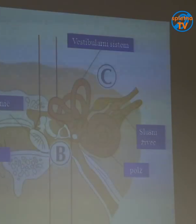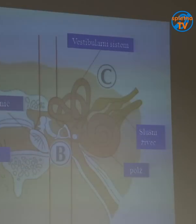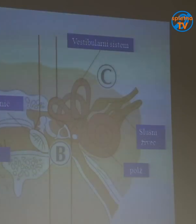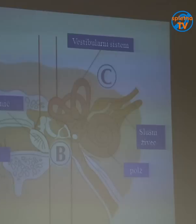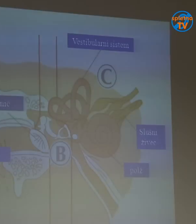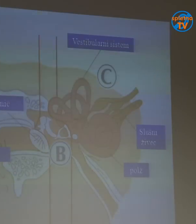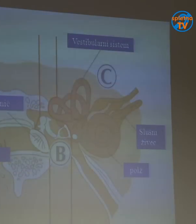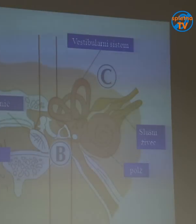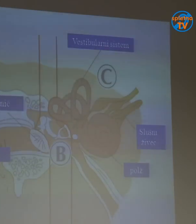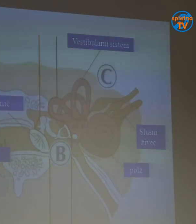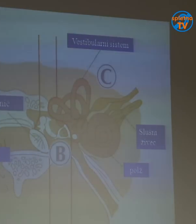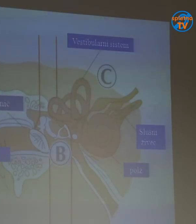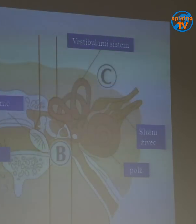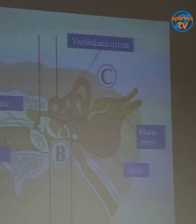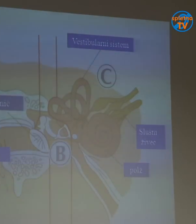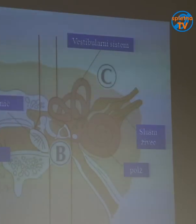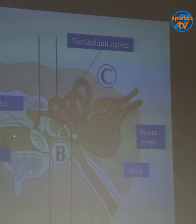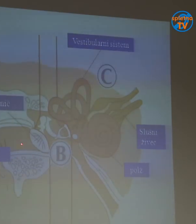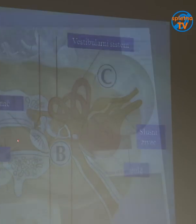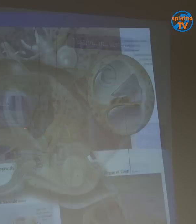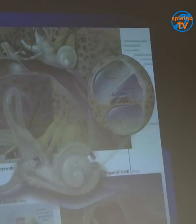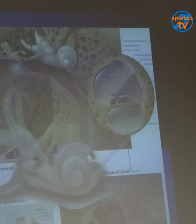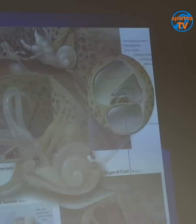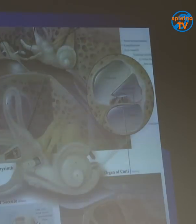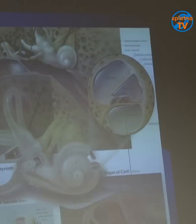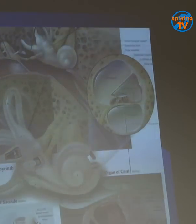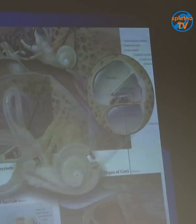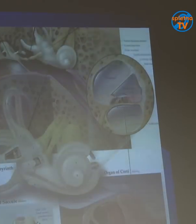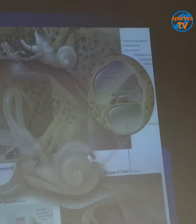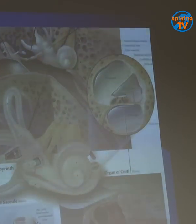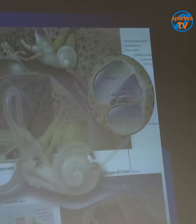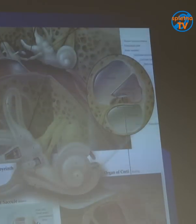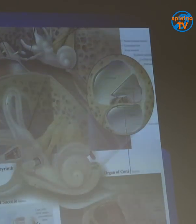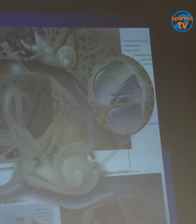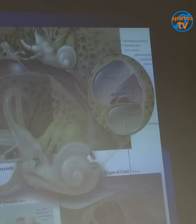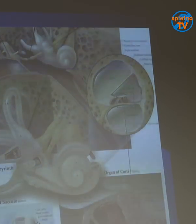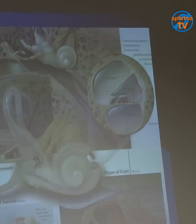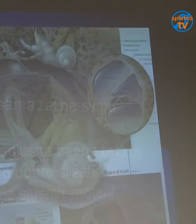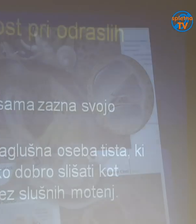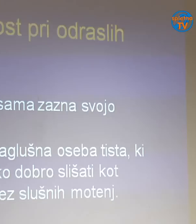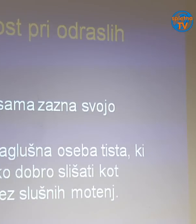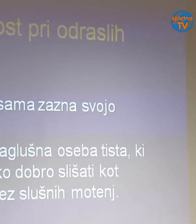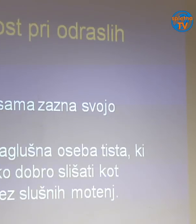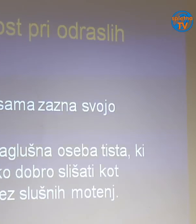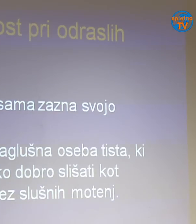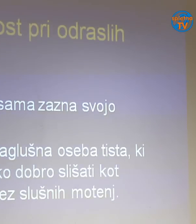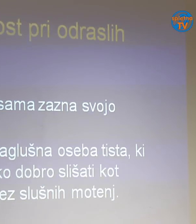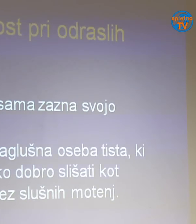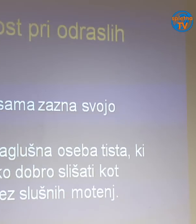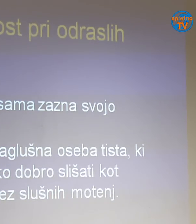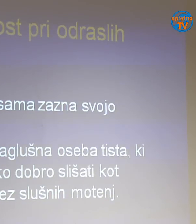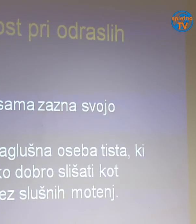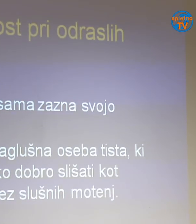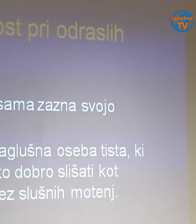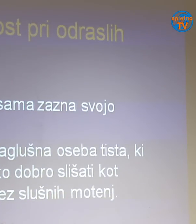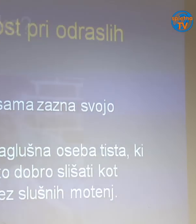Uho sestavljajo uhelj, sluhovo. Tukaj je malo bolj grafično prikazan, tako dobro slišati